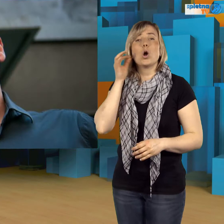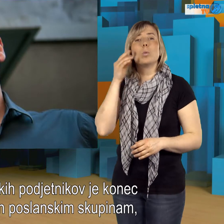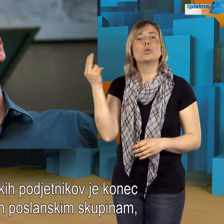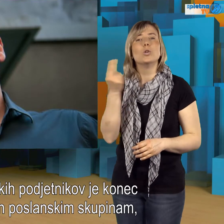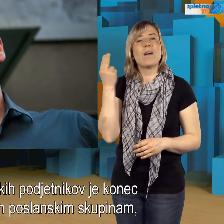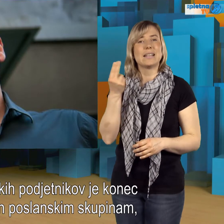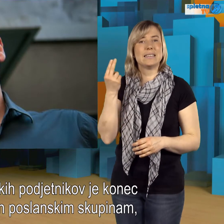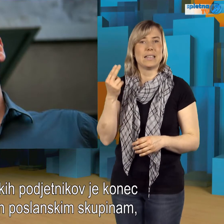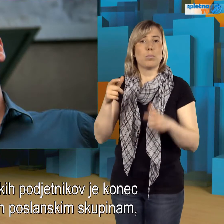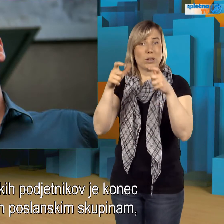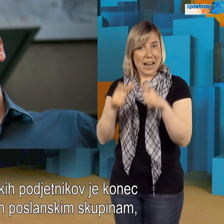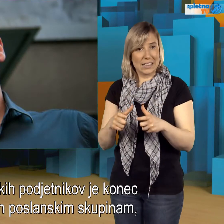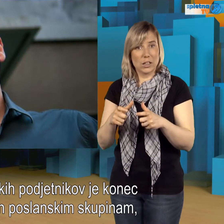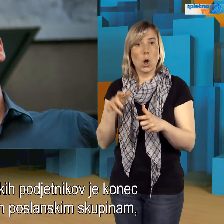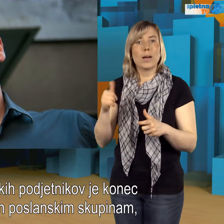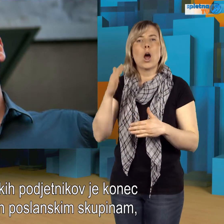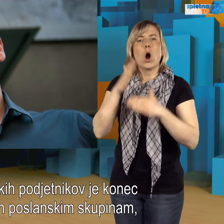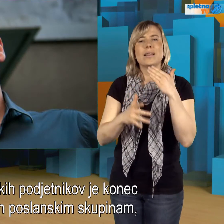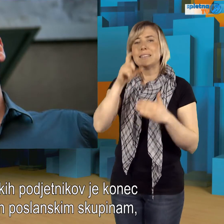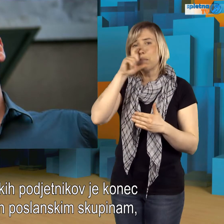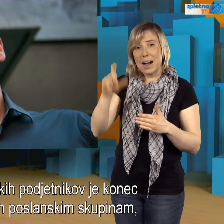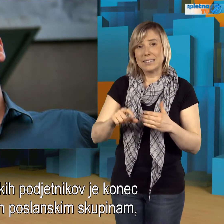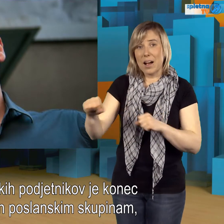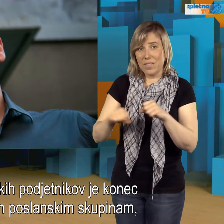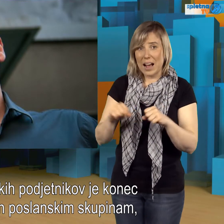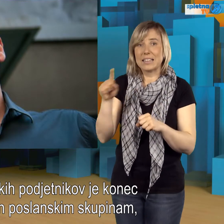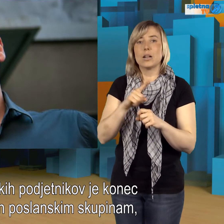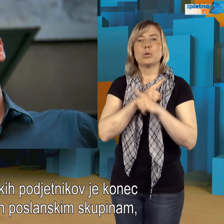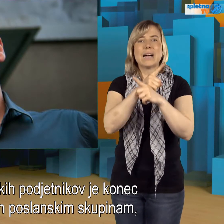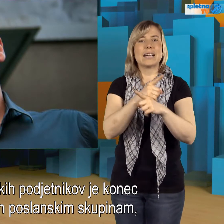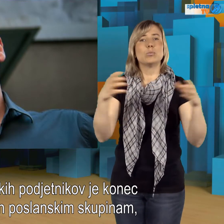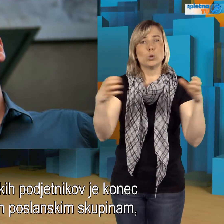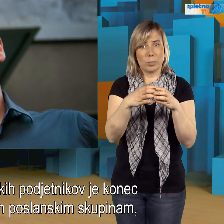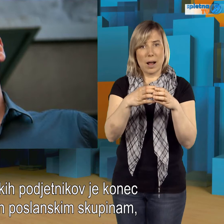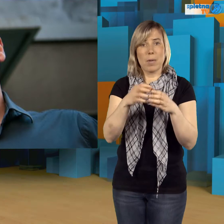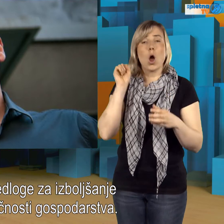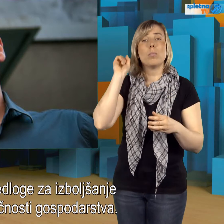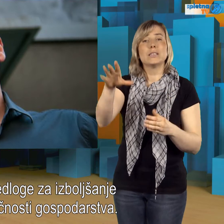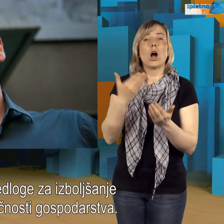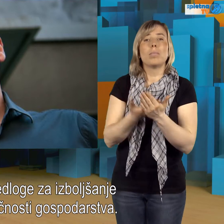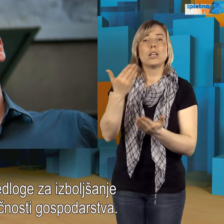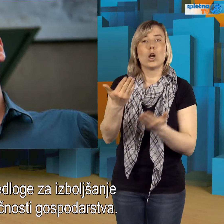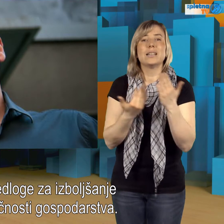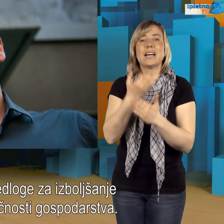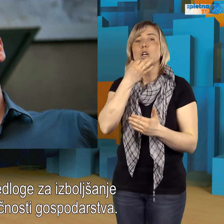Klub slovenskih podjetnikov je konec marca vladi in poslanskim skupinam poslal predloge za izboljšanje